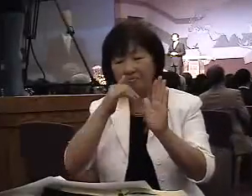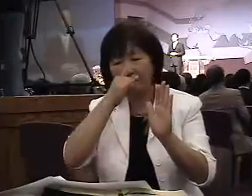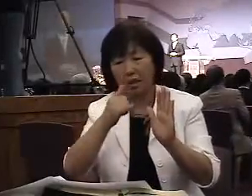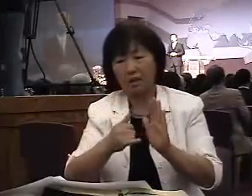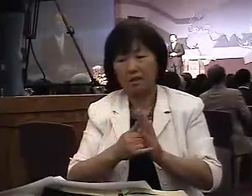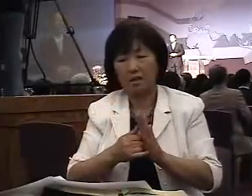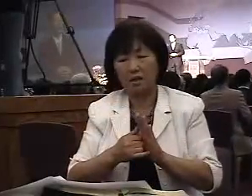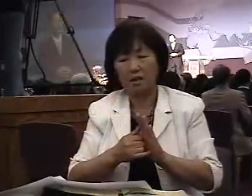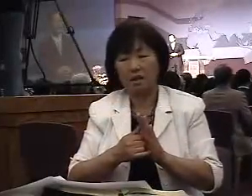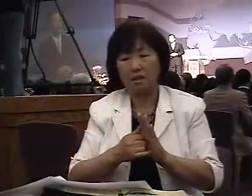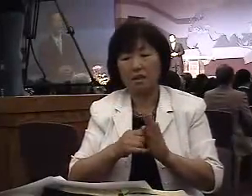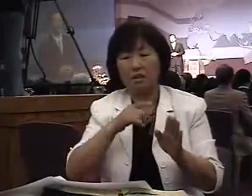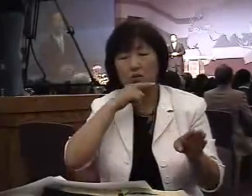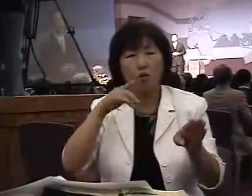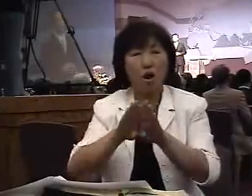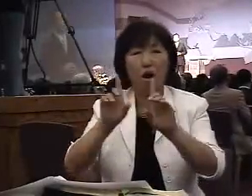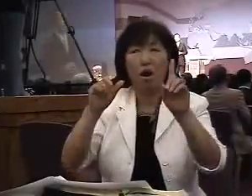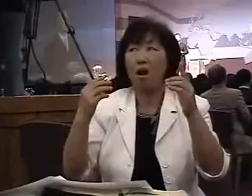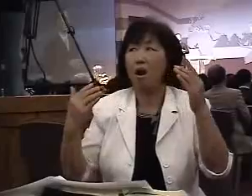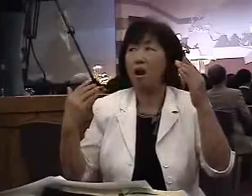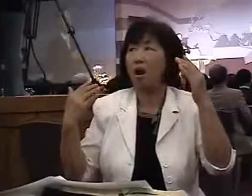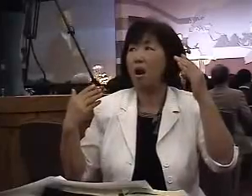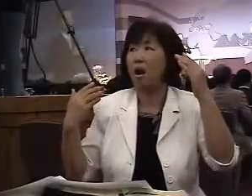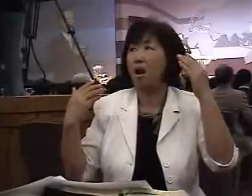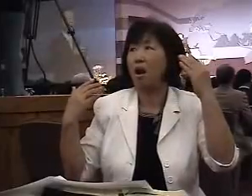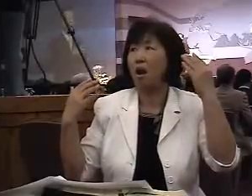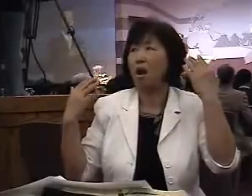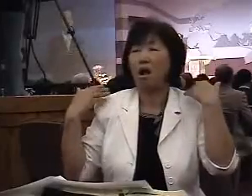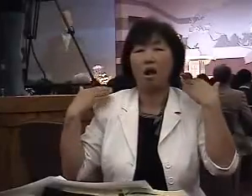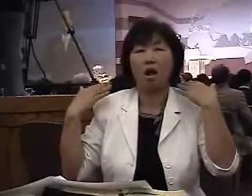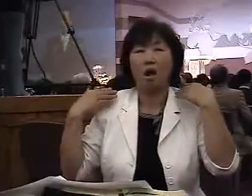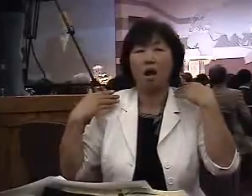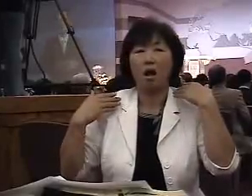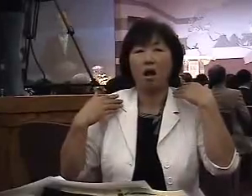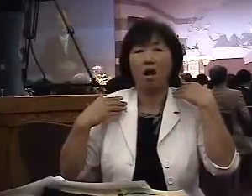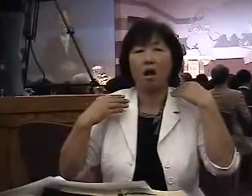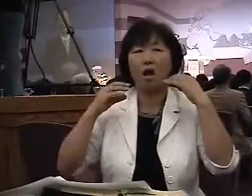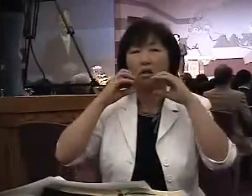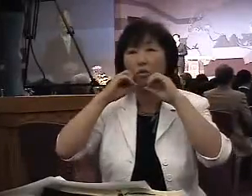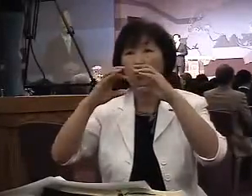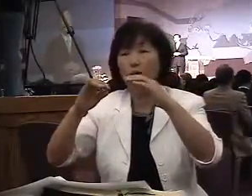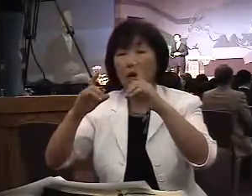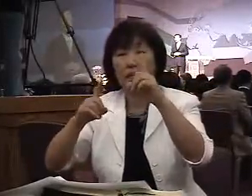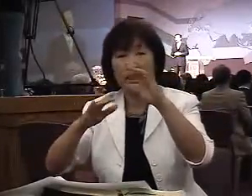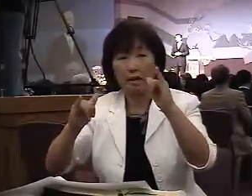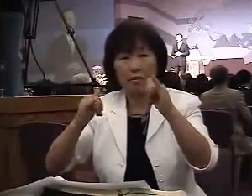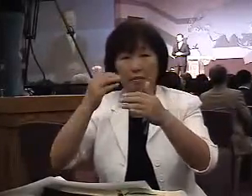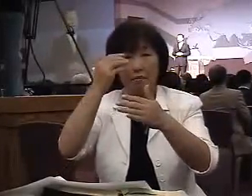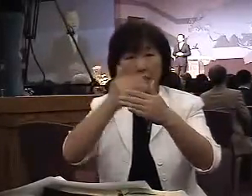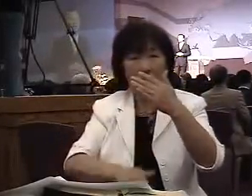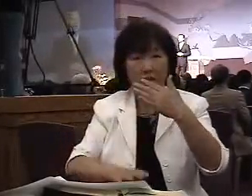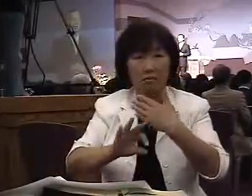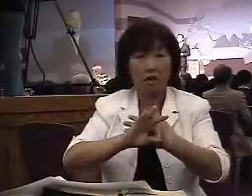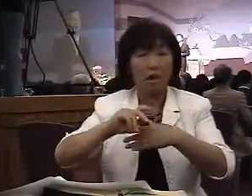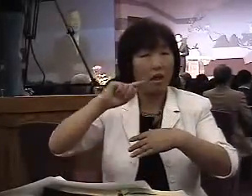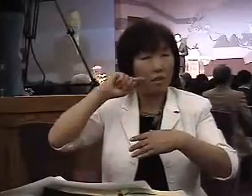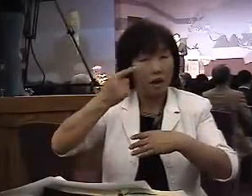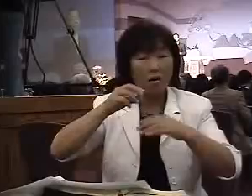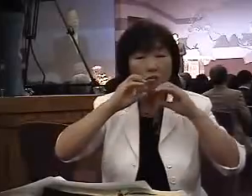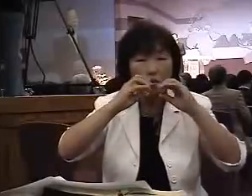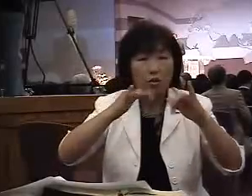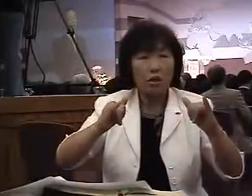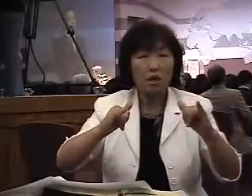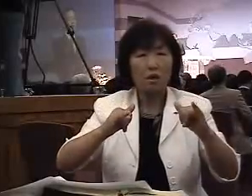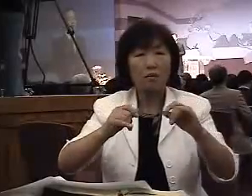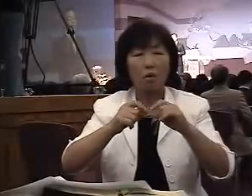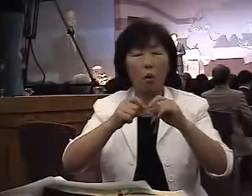여러분, 우리 교회, 주일학교에서 전도사님이 한 명 빠지고 누수가 생기면 다음 전도사님 찾는데